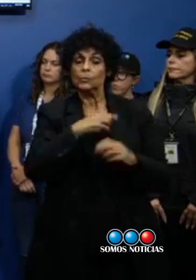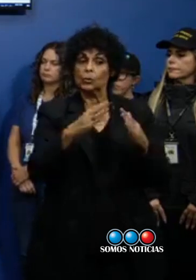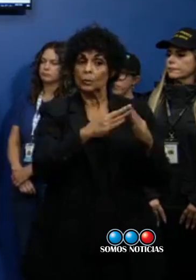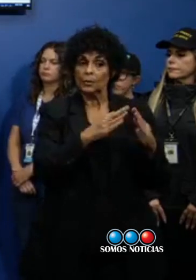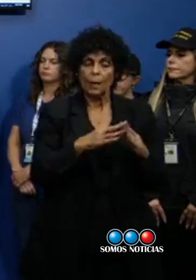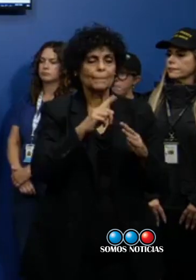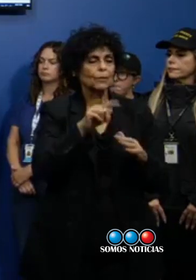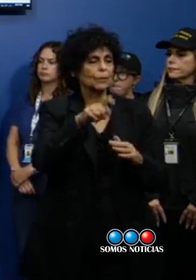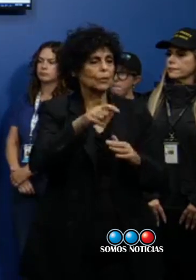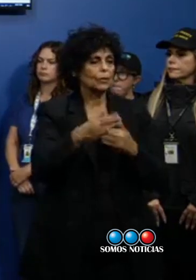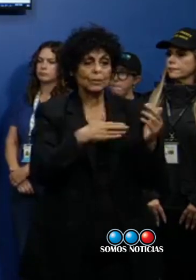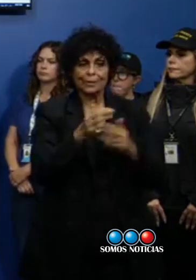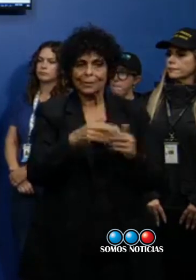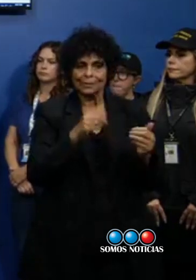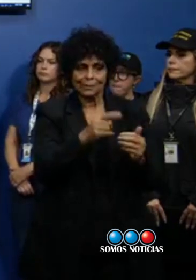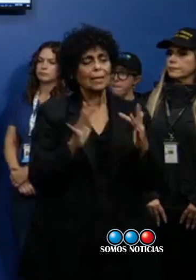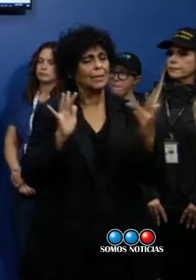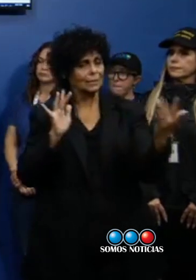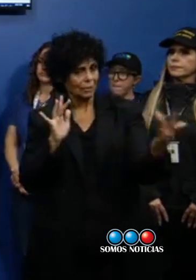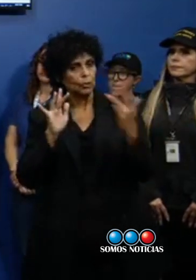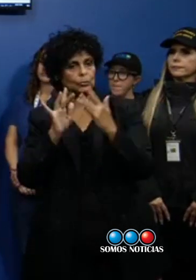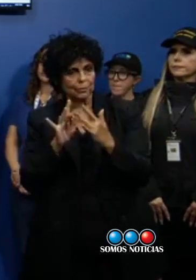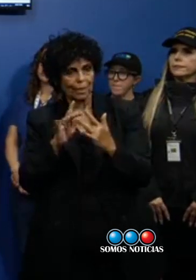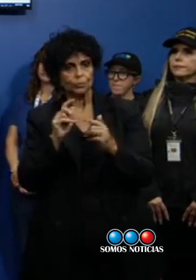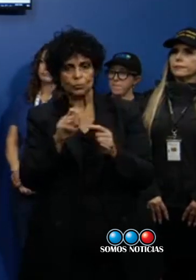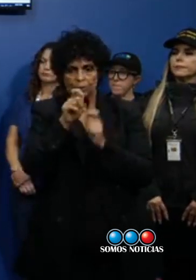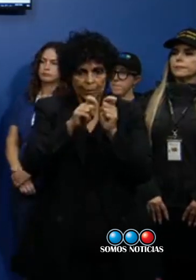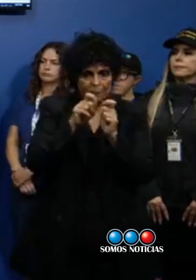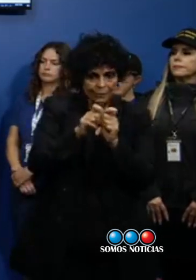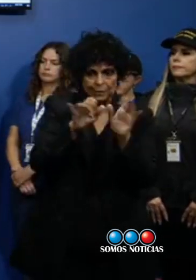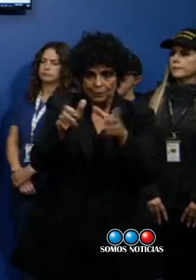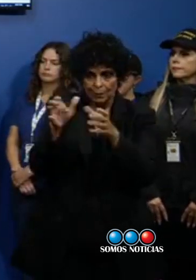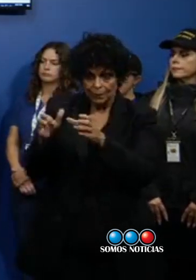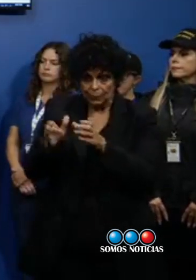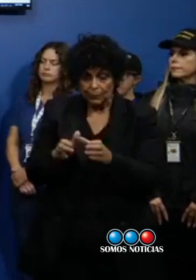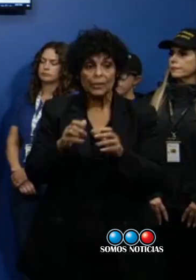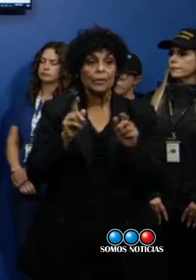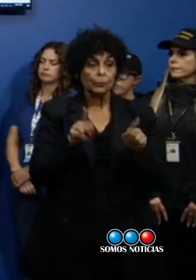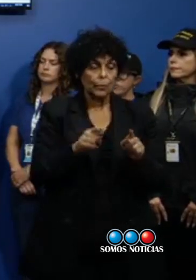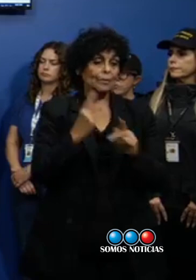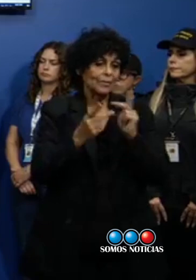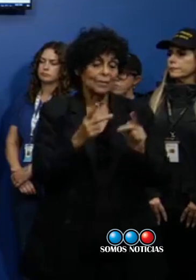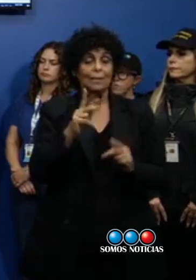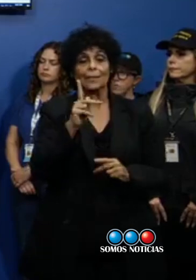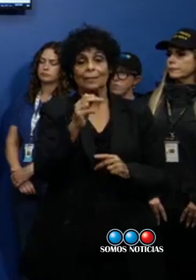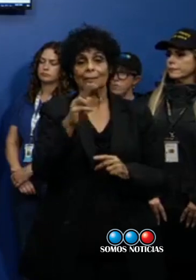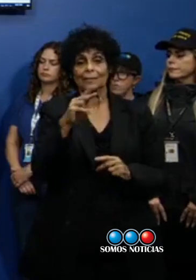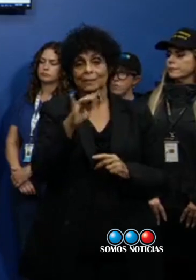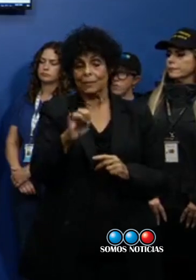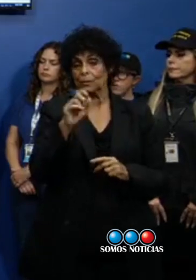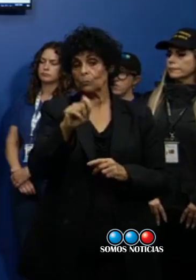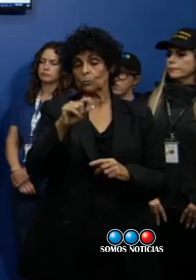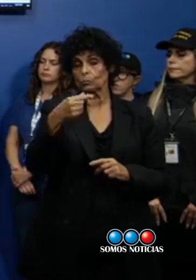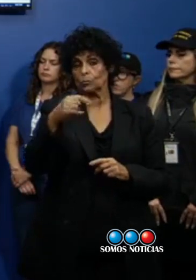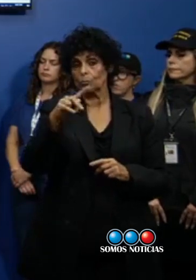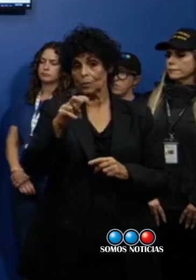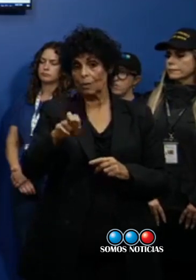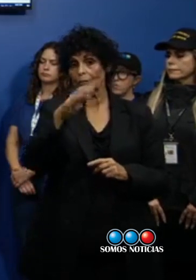a través de los canales adecuados y en particular para la ciudad de kisimi pueden visitar kisimi goov